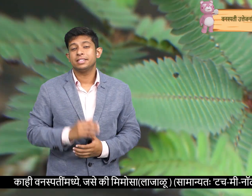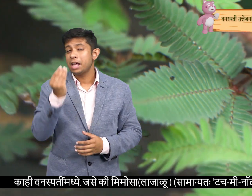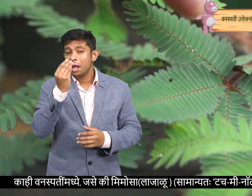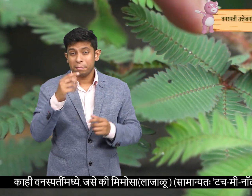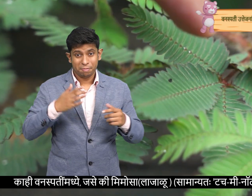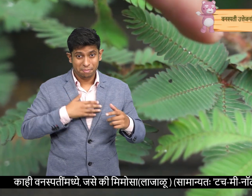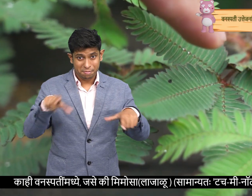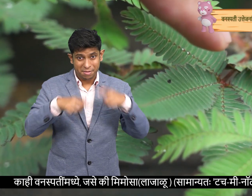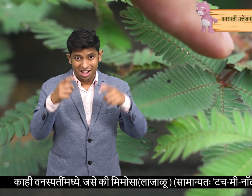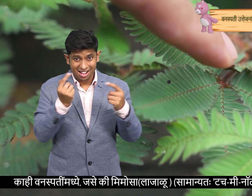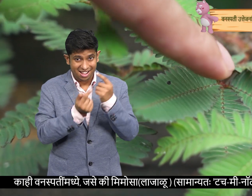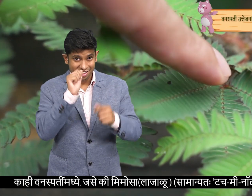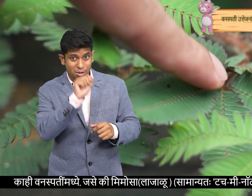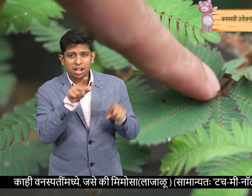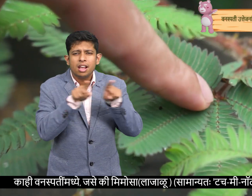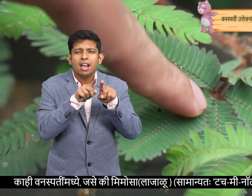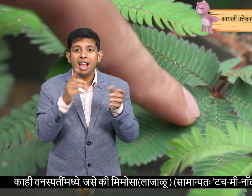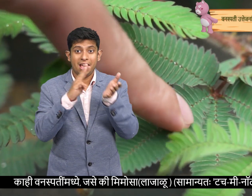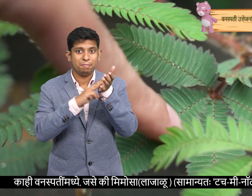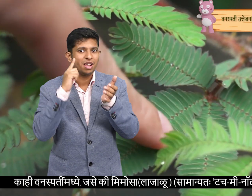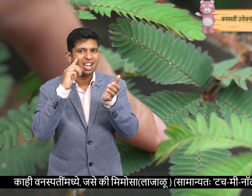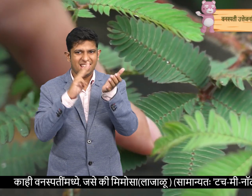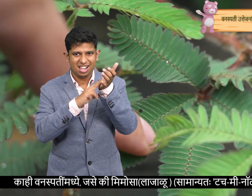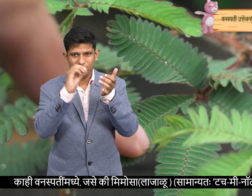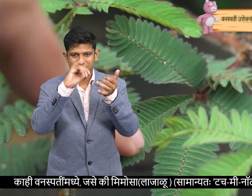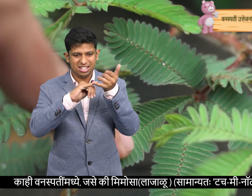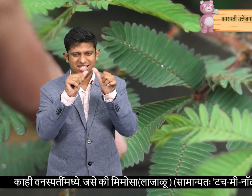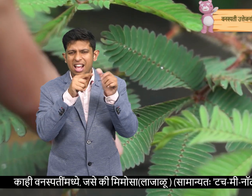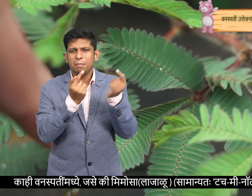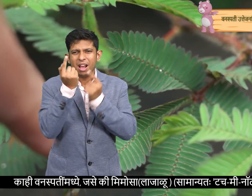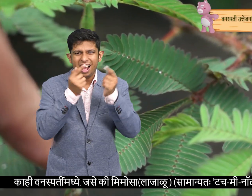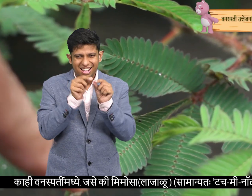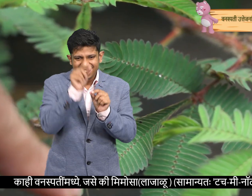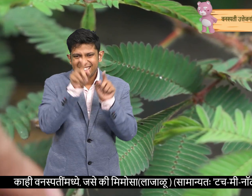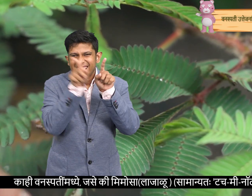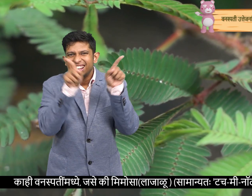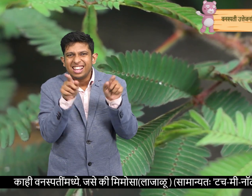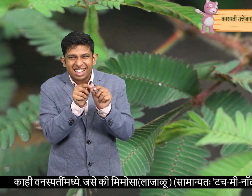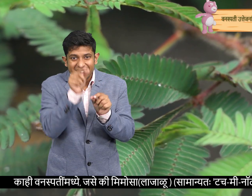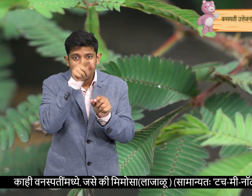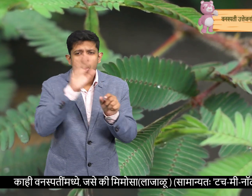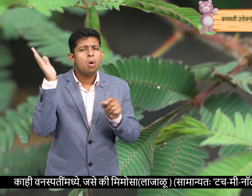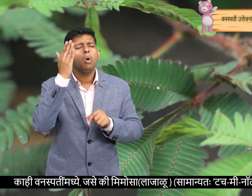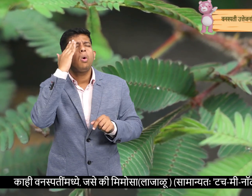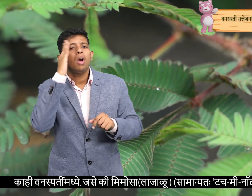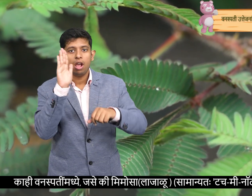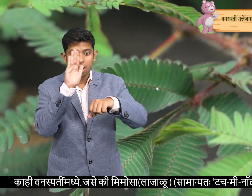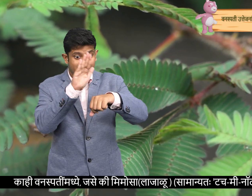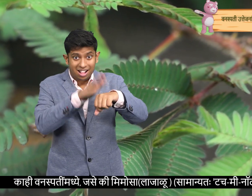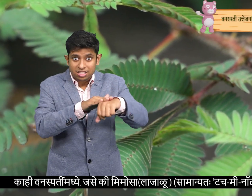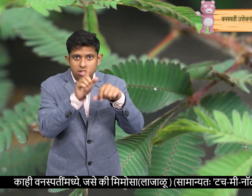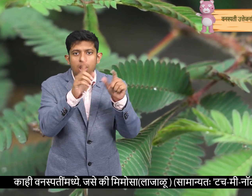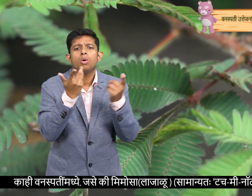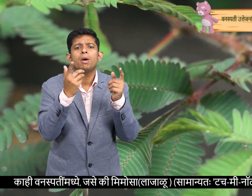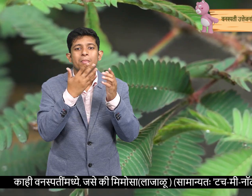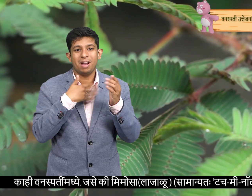काही वनस्पतींमध्ये जसे की मिमोसा म्हणजे लाजाळू सामान्यतः टच मी नॉट